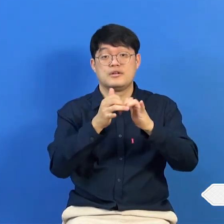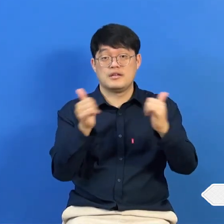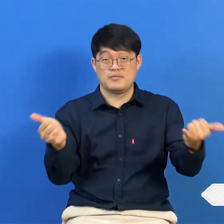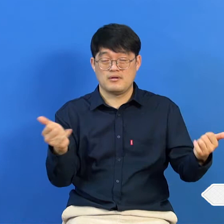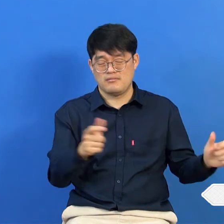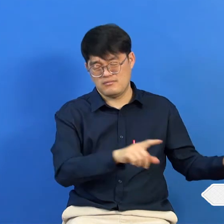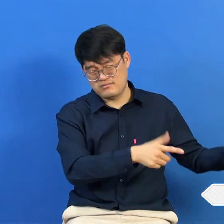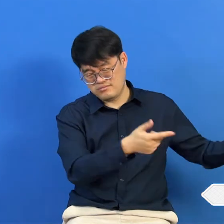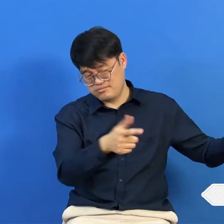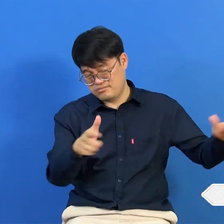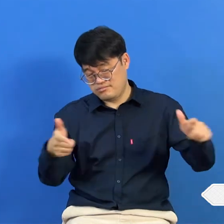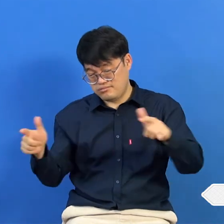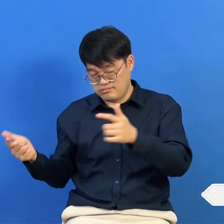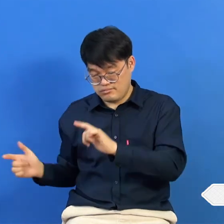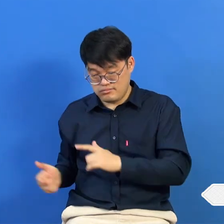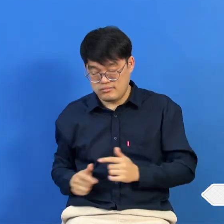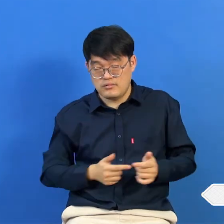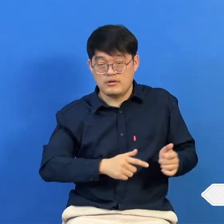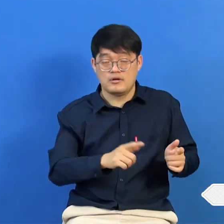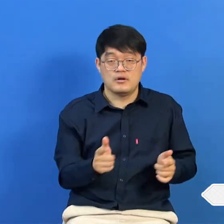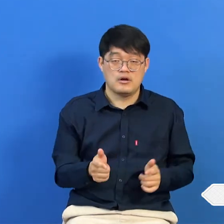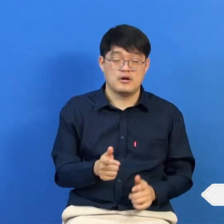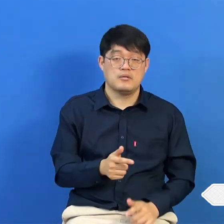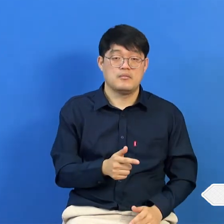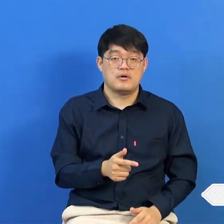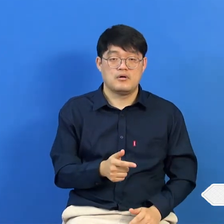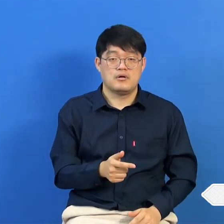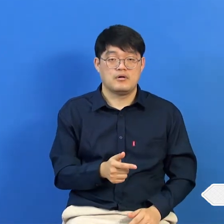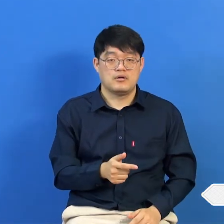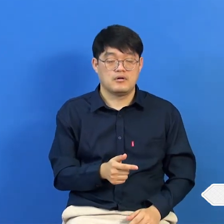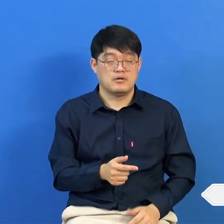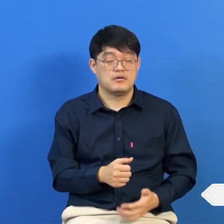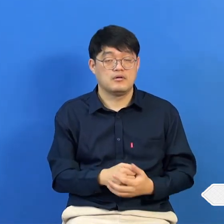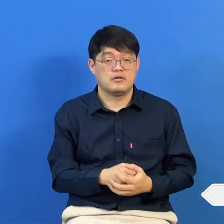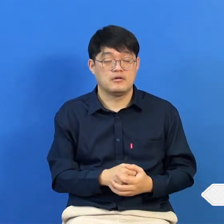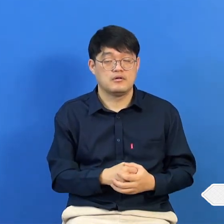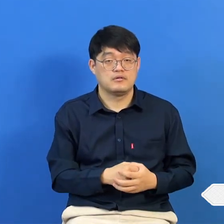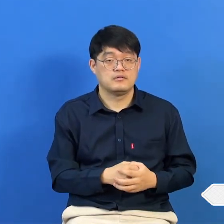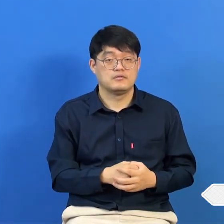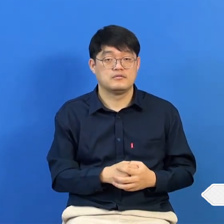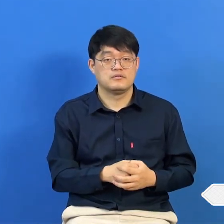것 중에 그는 하나님보다 더 좋은 거 하나도 보지 못했습니다. 한 그대로 정말입니다.